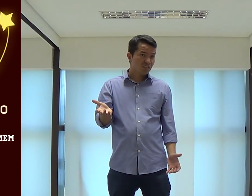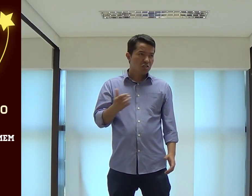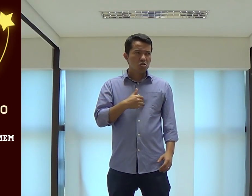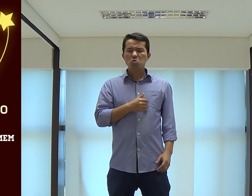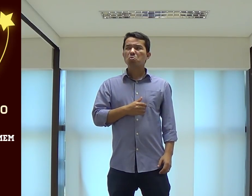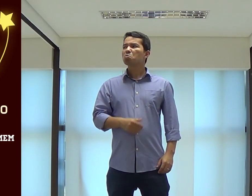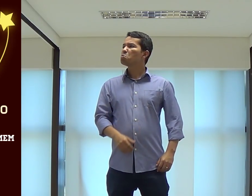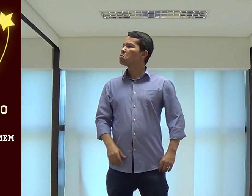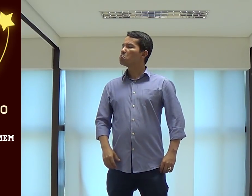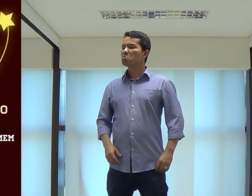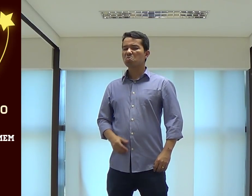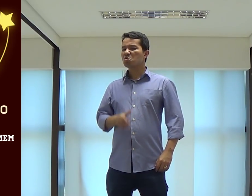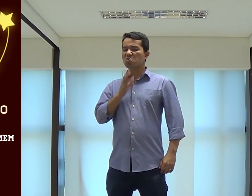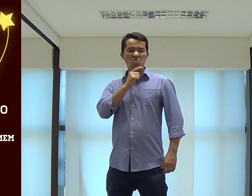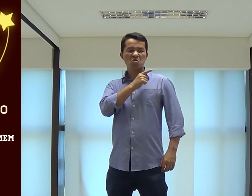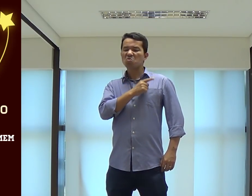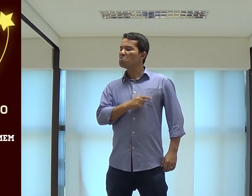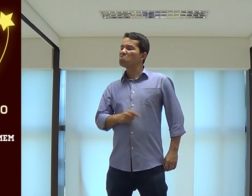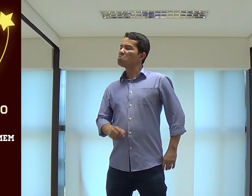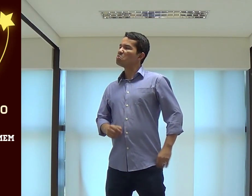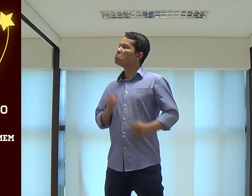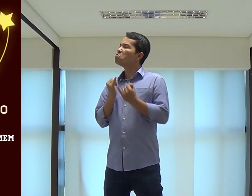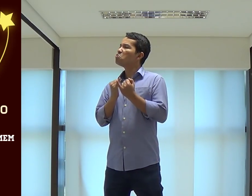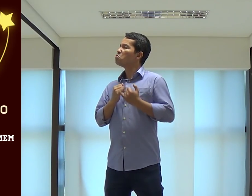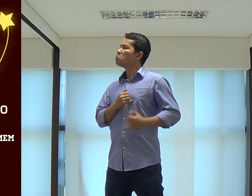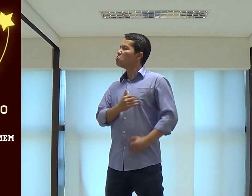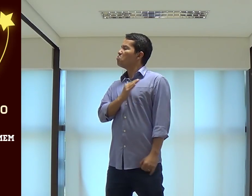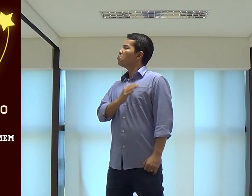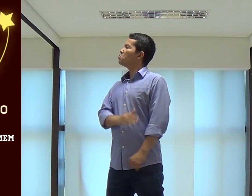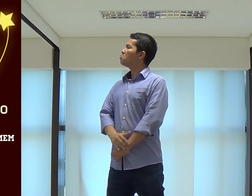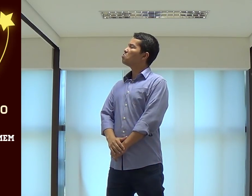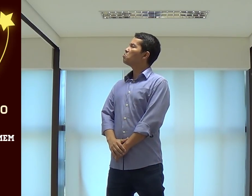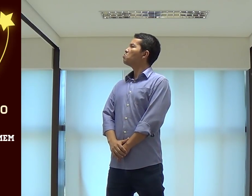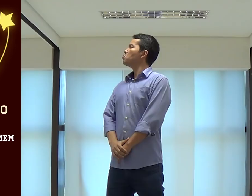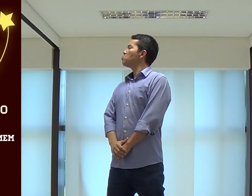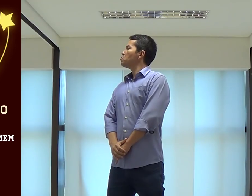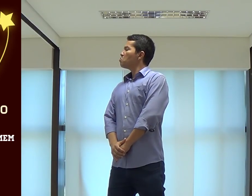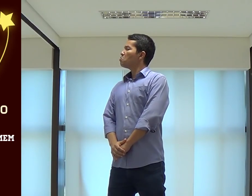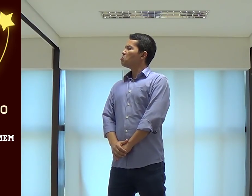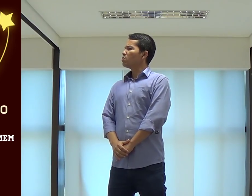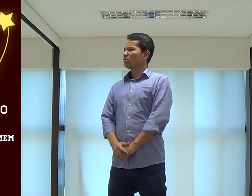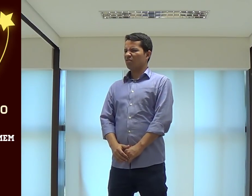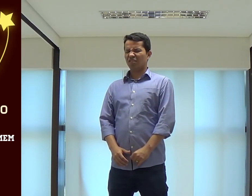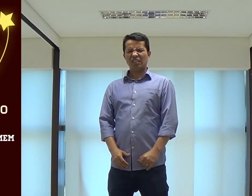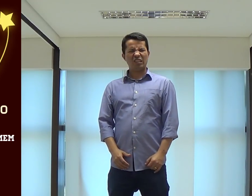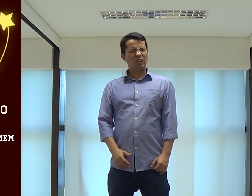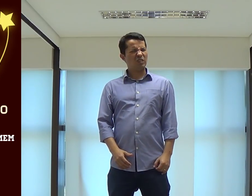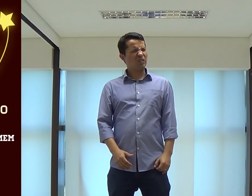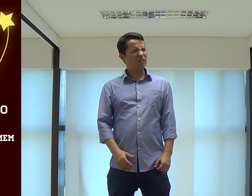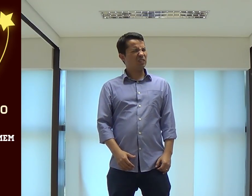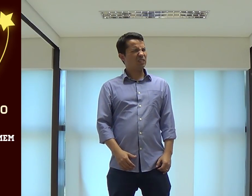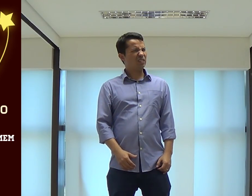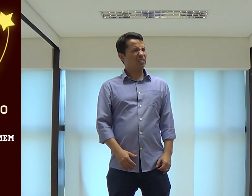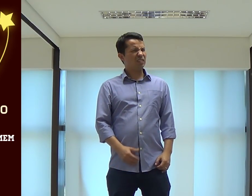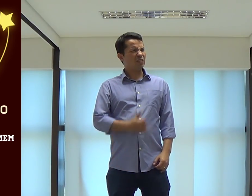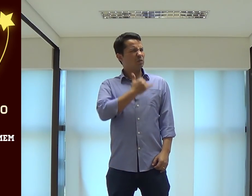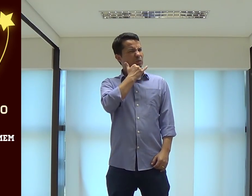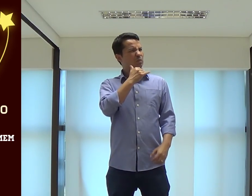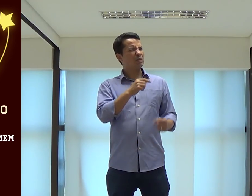Cristo. Eu não conheço. Eu não gosto dele. Não quero ele perto. Como assim?